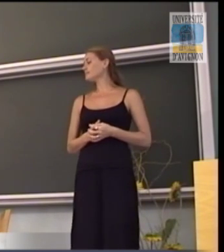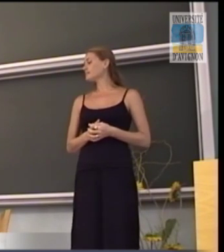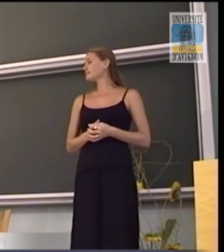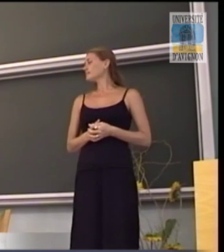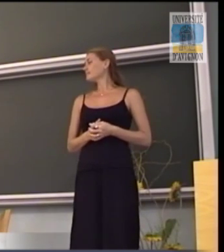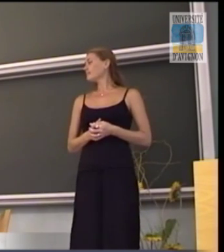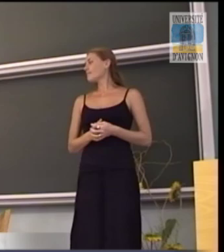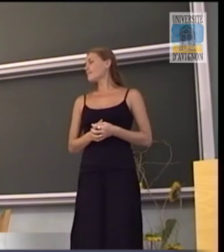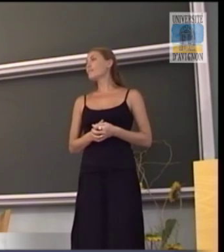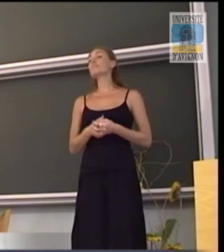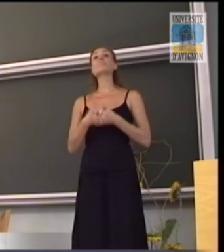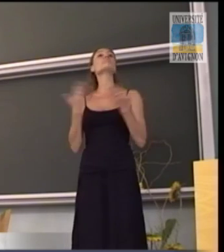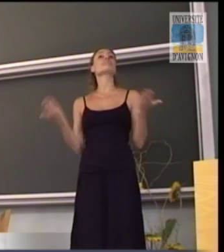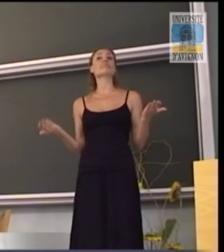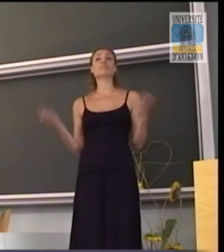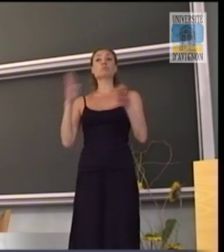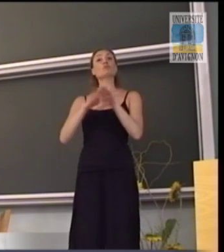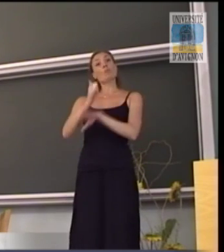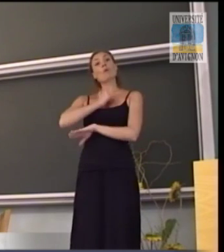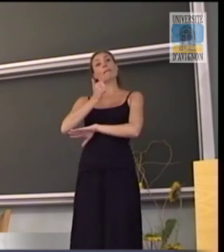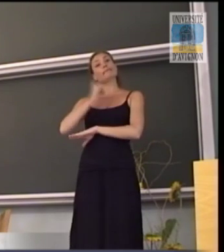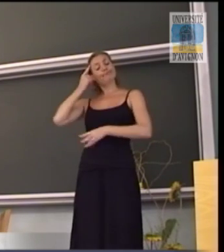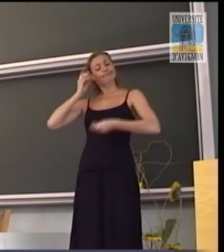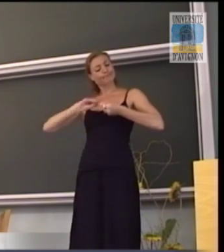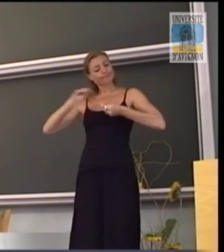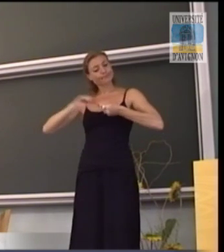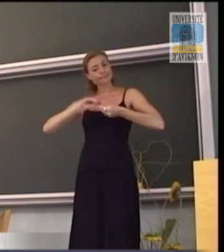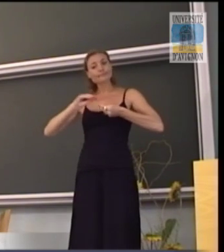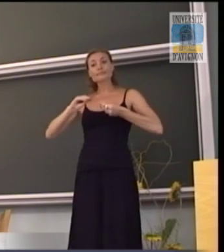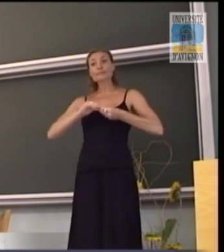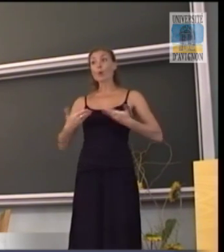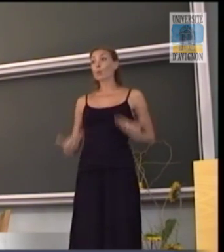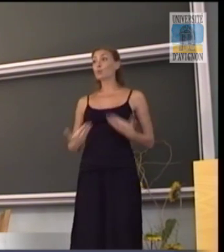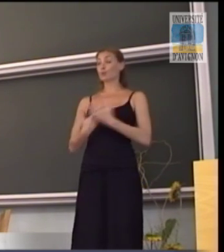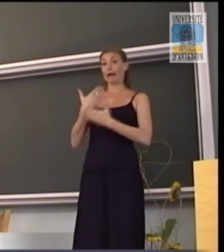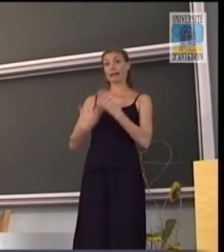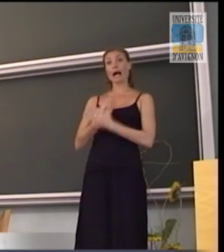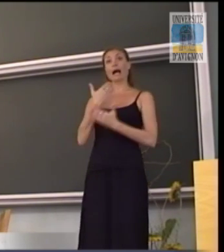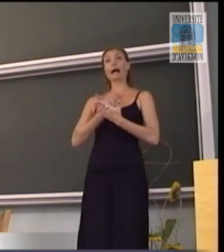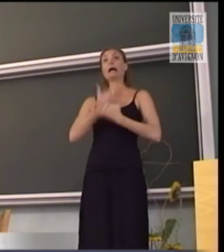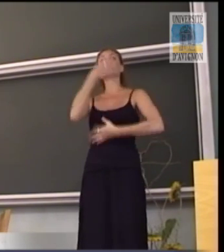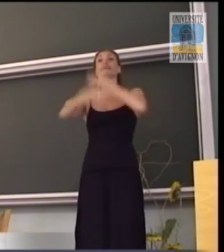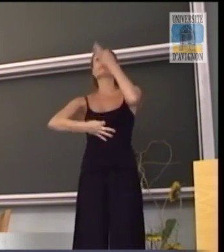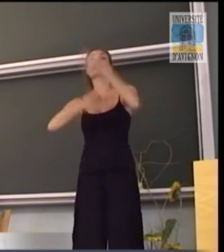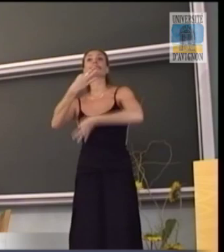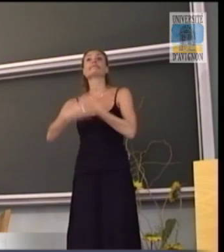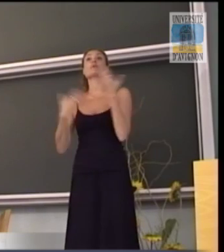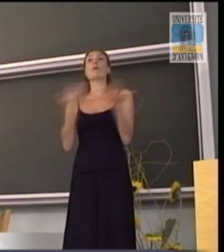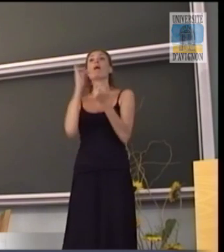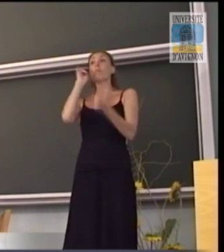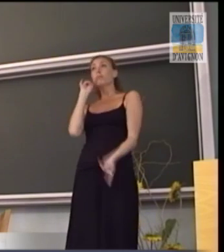Et je me suis donc naturellement interrogé, parce que qu'est-ce que je vais dire, de quel droit je vais le dire et dans quel